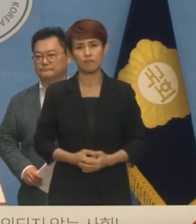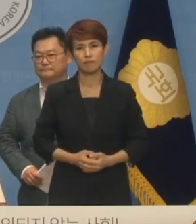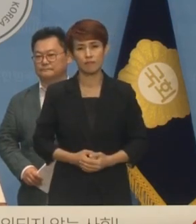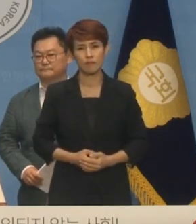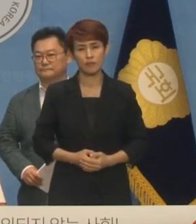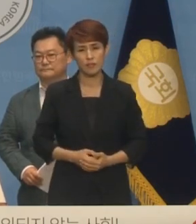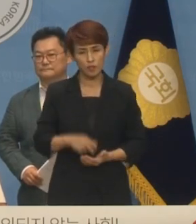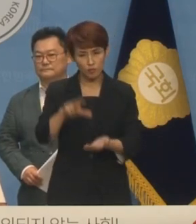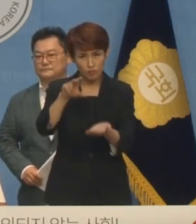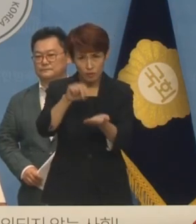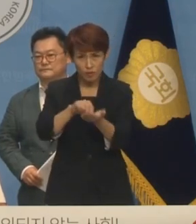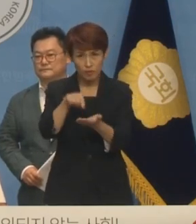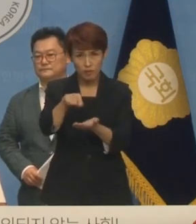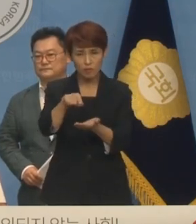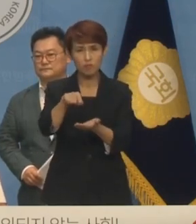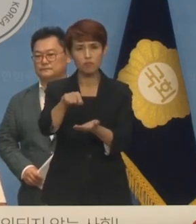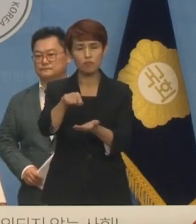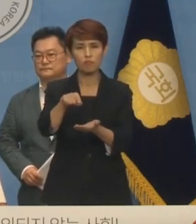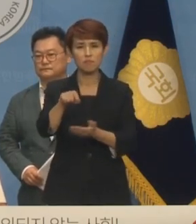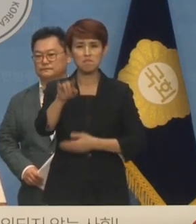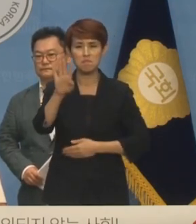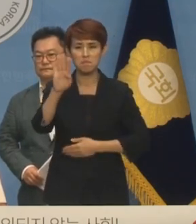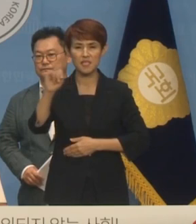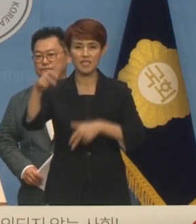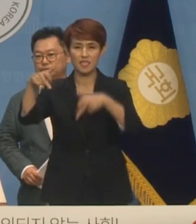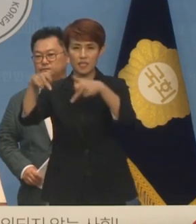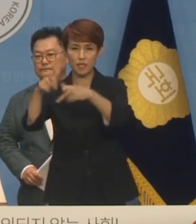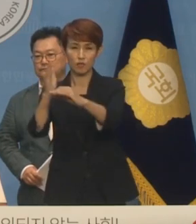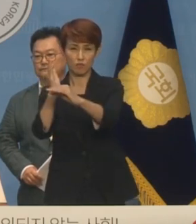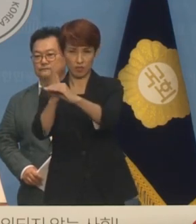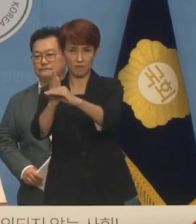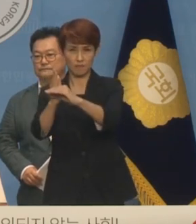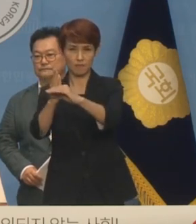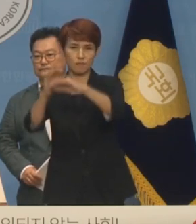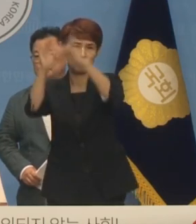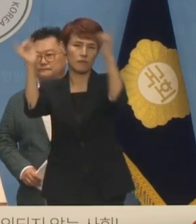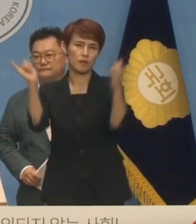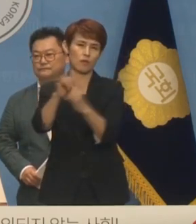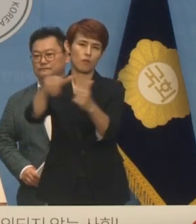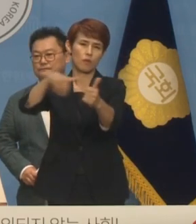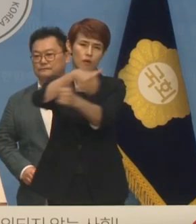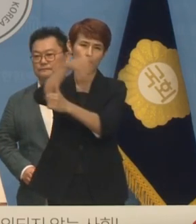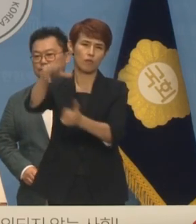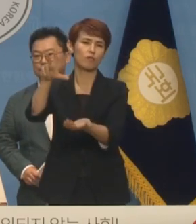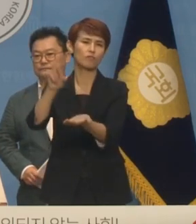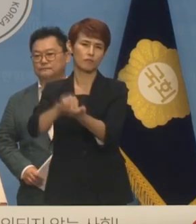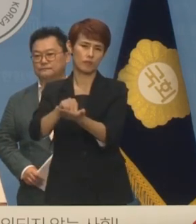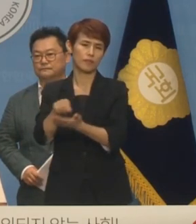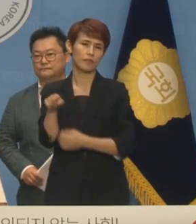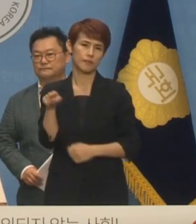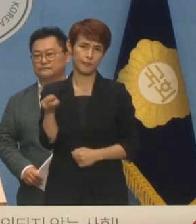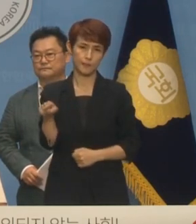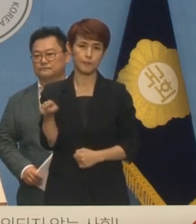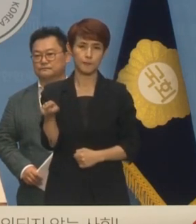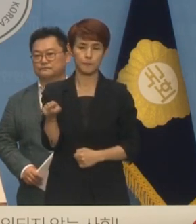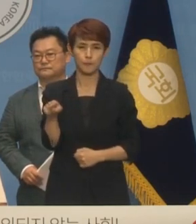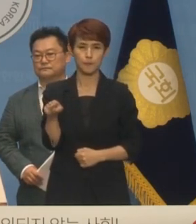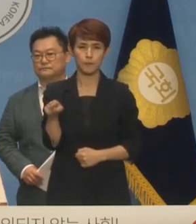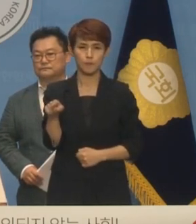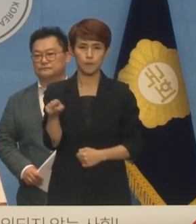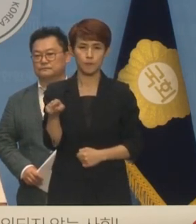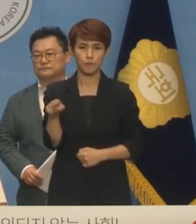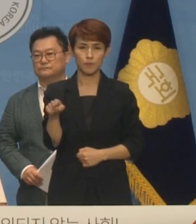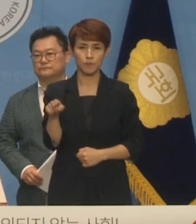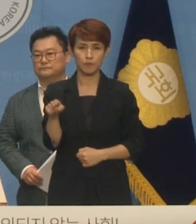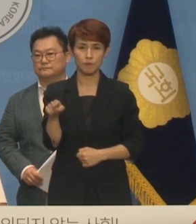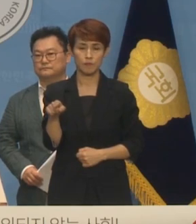이러한 문제는 지극히 비장애인 중심으로 설계된 우리 사회의 환경적 요인에 많은 부분 기인하고 있으며